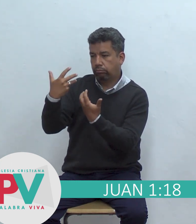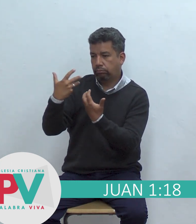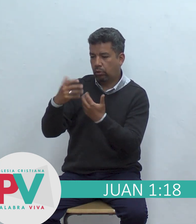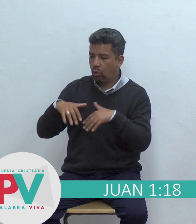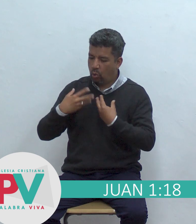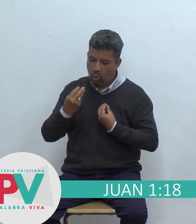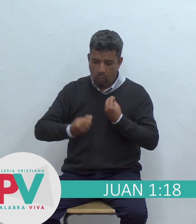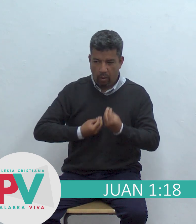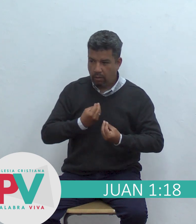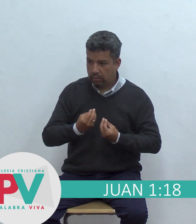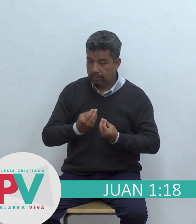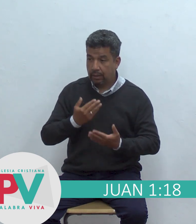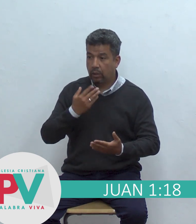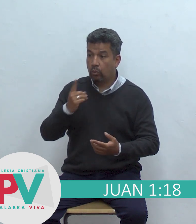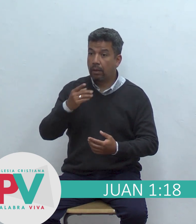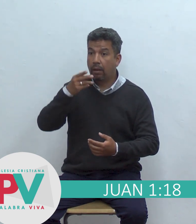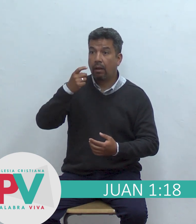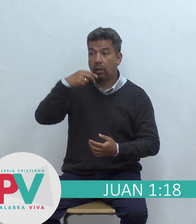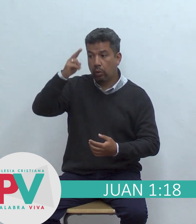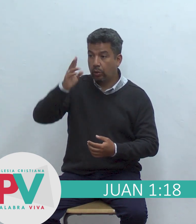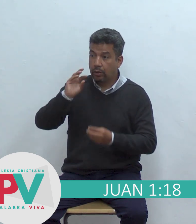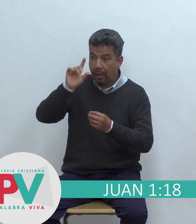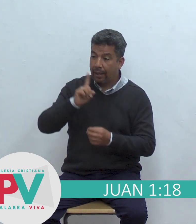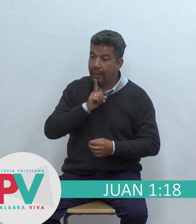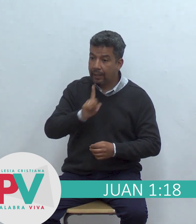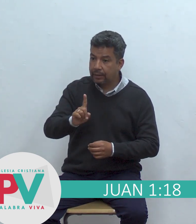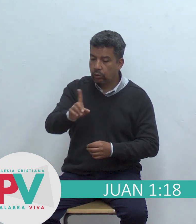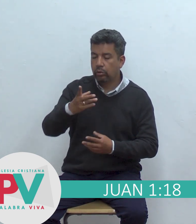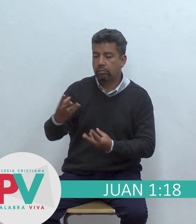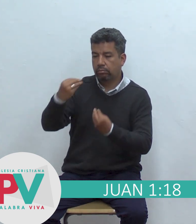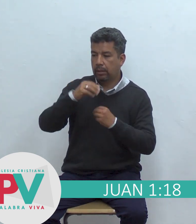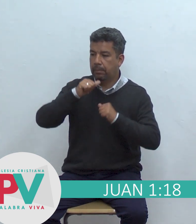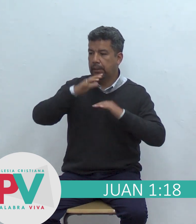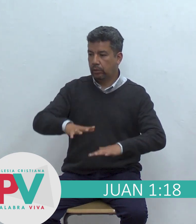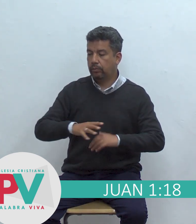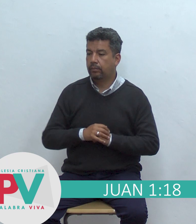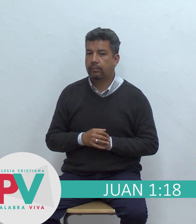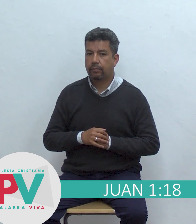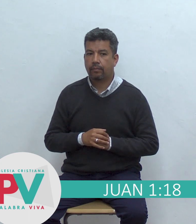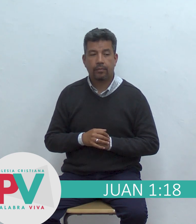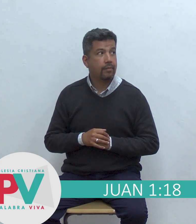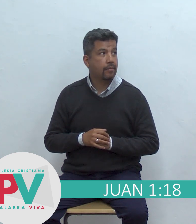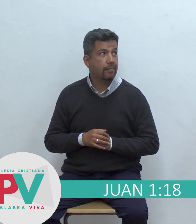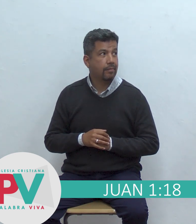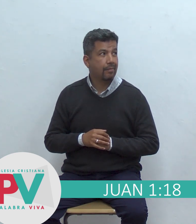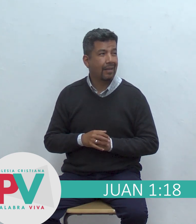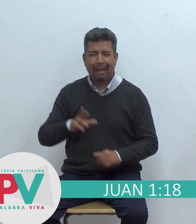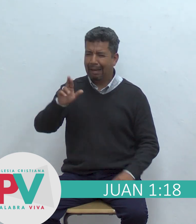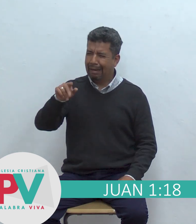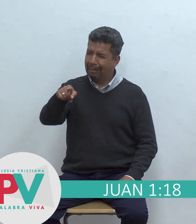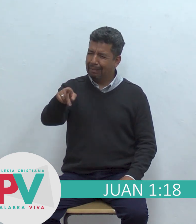cómo es Él. Gracias a lo que el Hijo de Dios es, hemos recibido muchas bendiciones. Tan